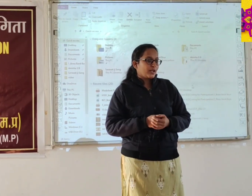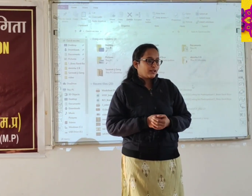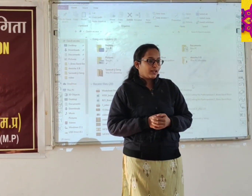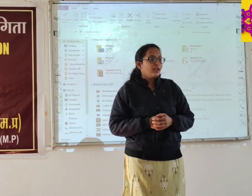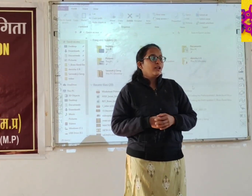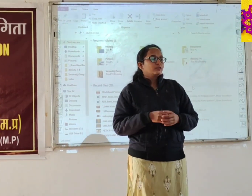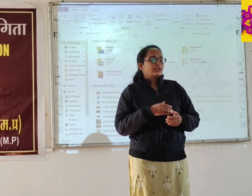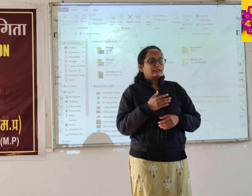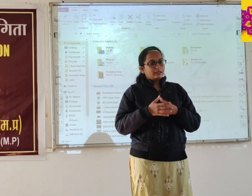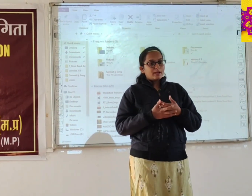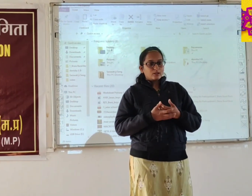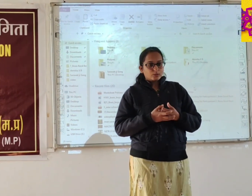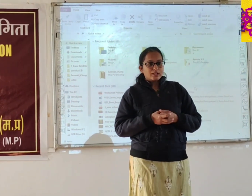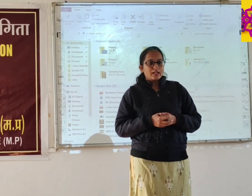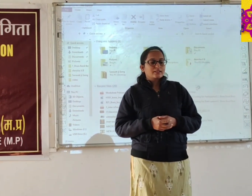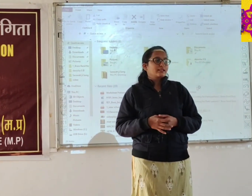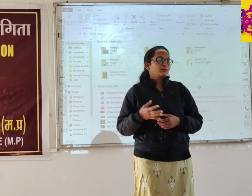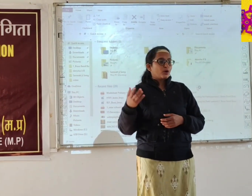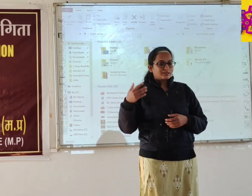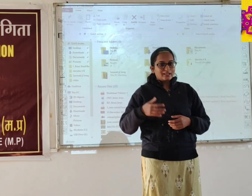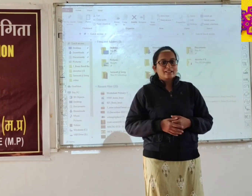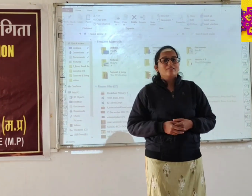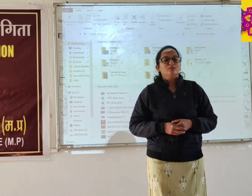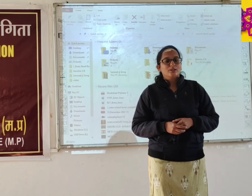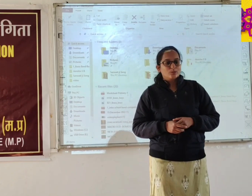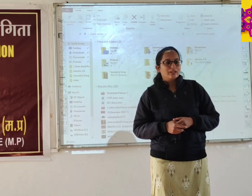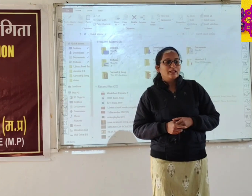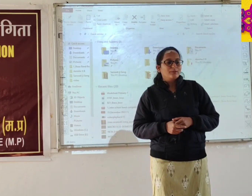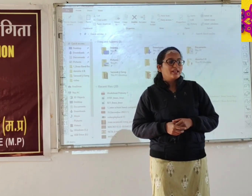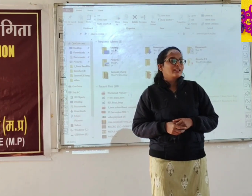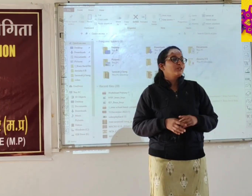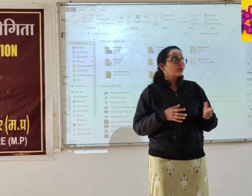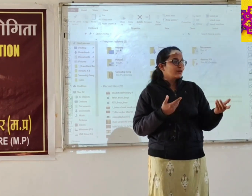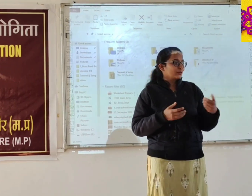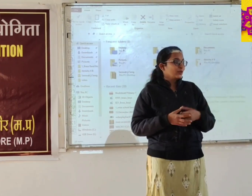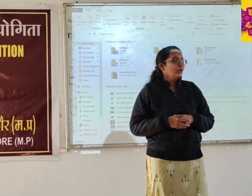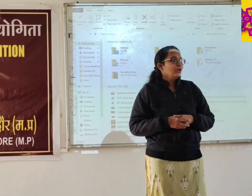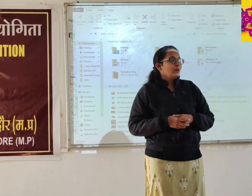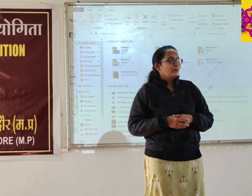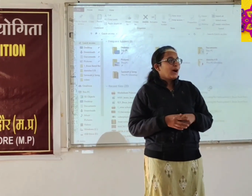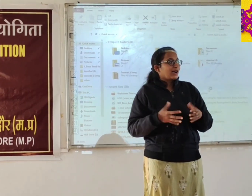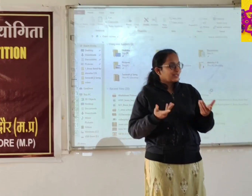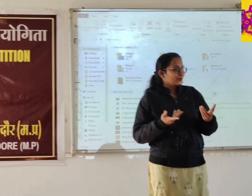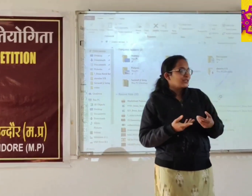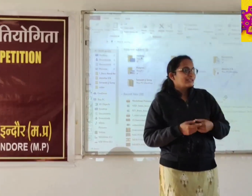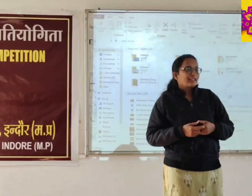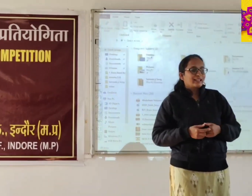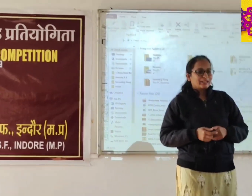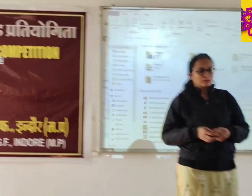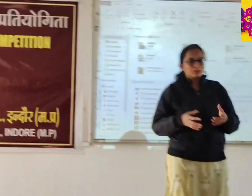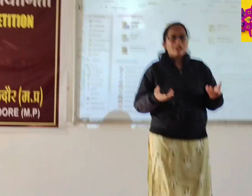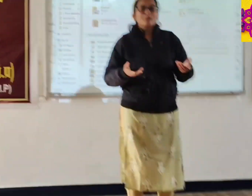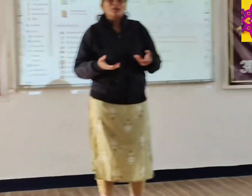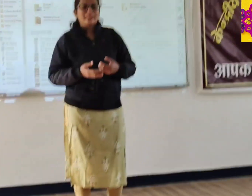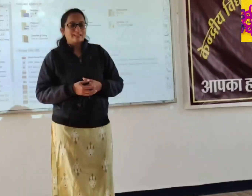रहा है। तो कितनी बार होता है जैसे बहुत सारे डक मुझे बोलते हैं कि लोग हमको पागल बोल देते हैं, गुंगा बोल देते हैं,